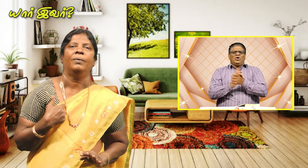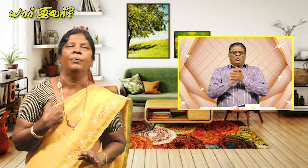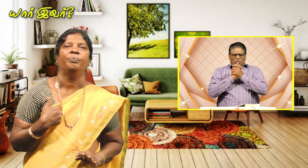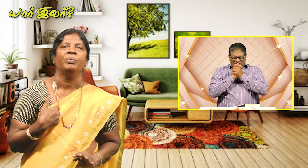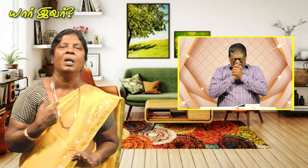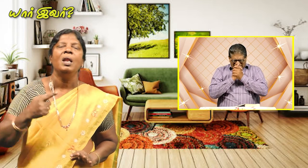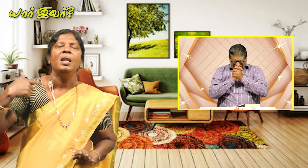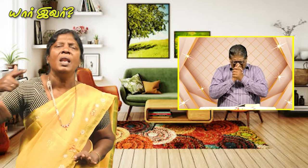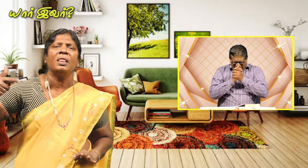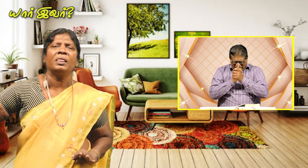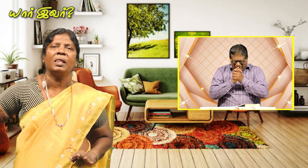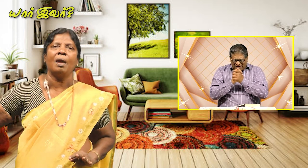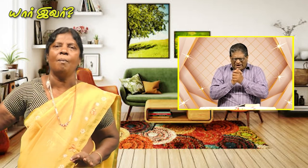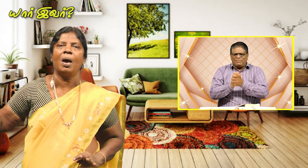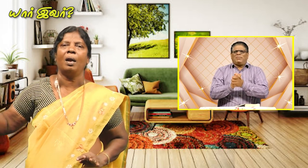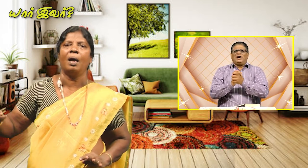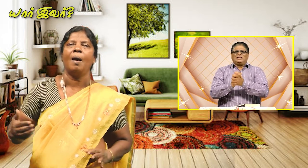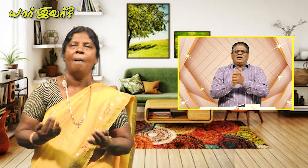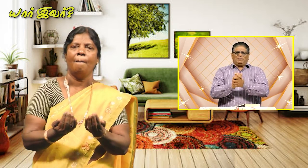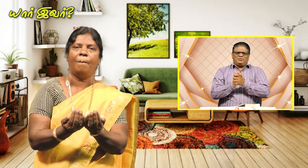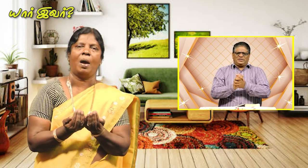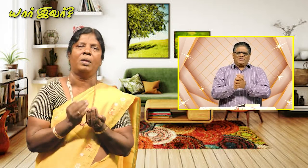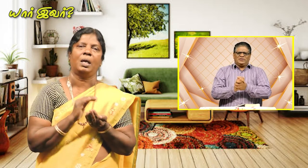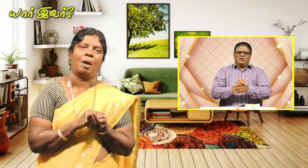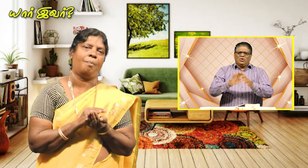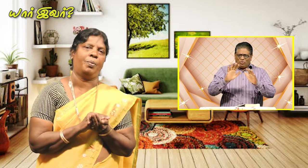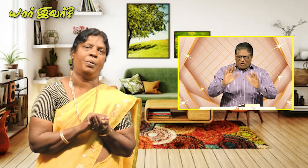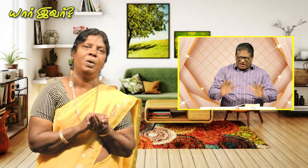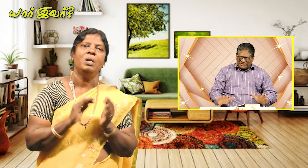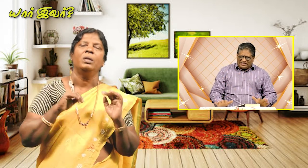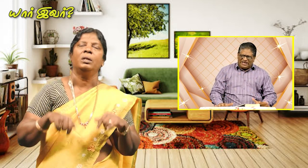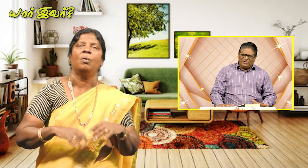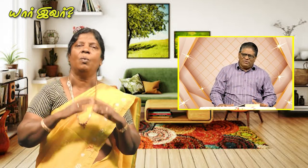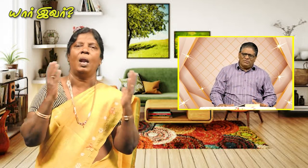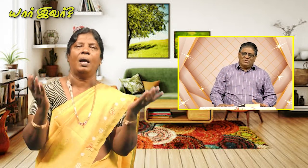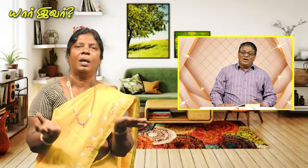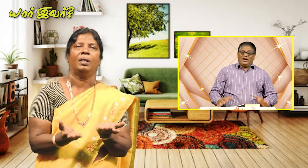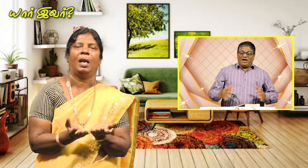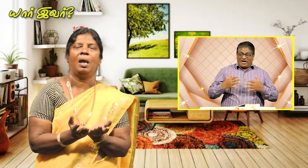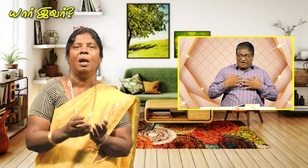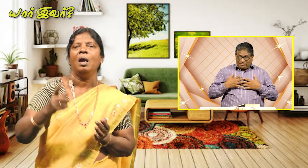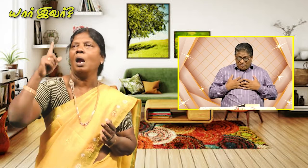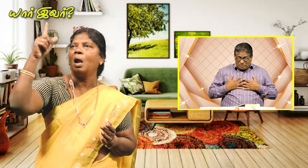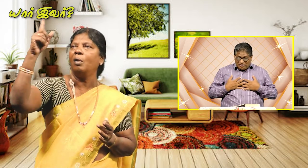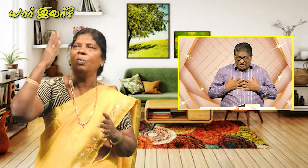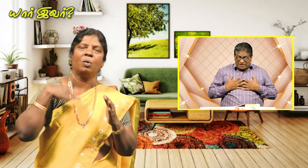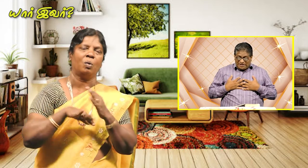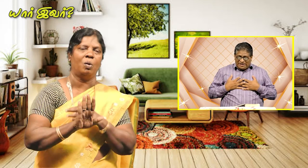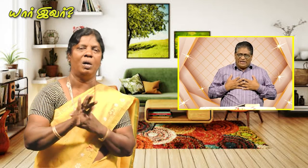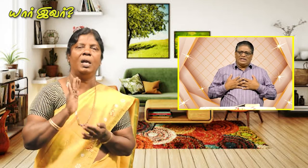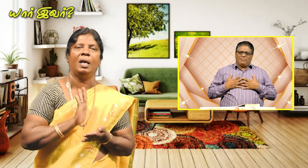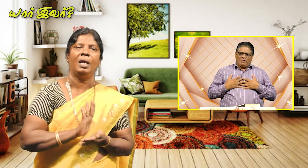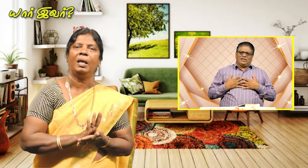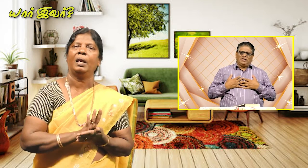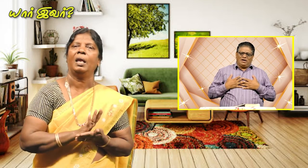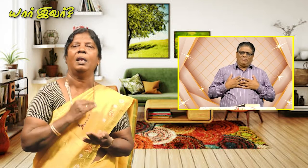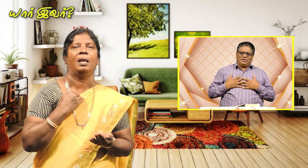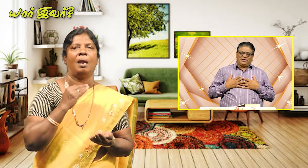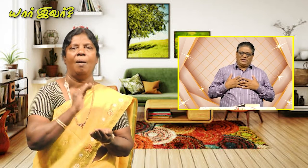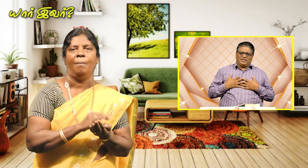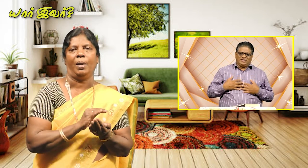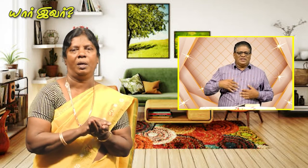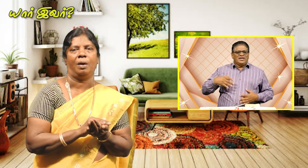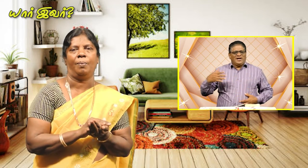இதில் ஒரு நித்தியமான பாதுகாப்பு இருக்குது. உலகத்திலேயும் நான் கடவுளுக்குள் இருக்கிறேன் என்கிற